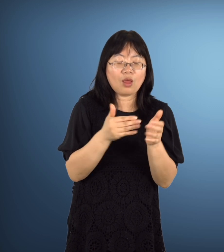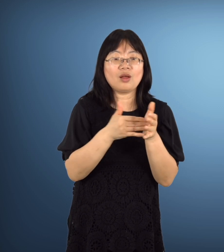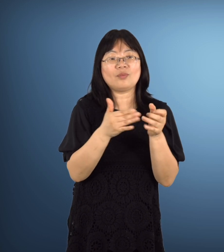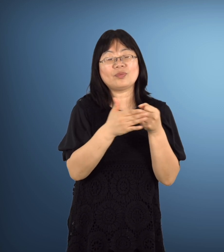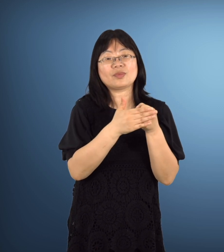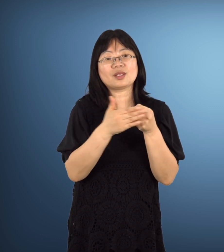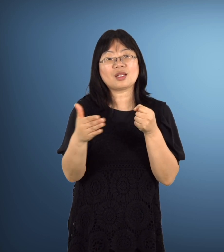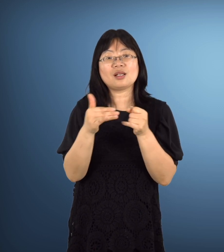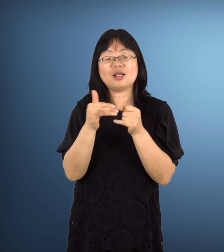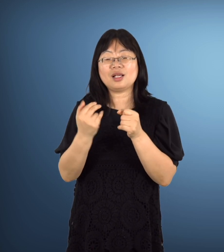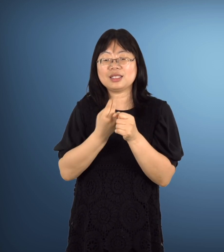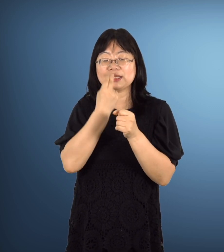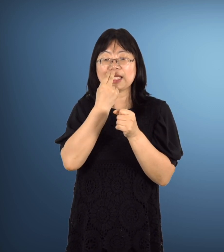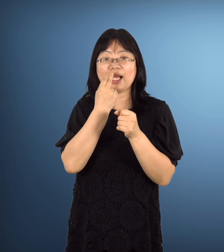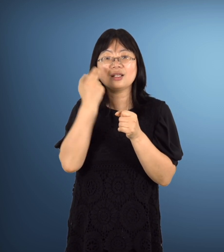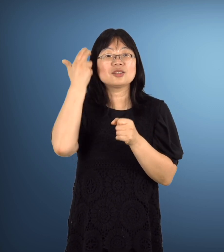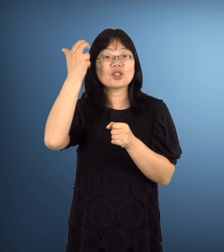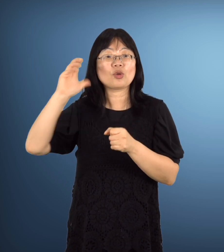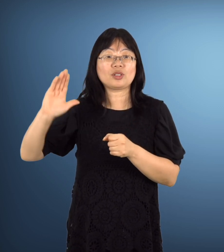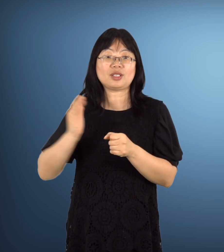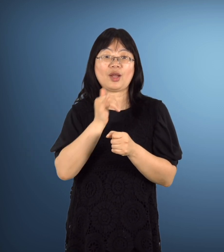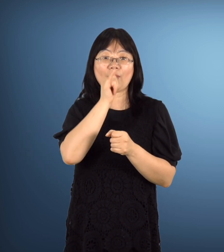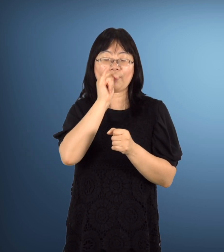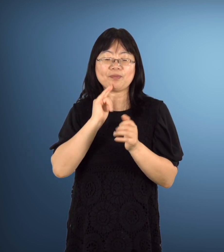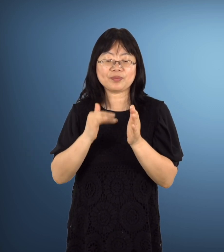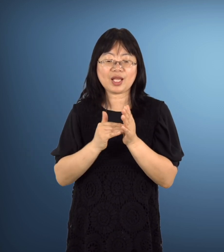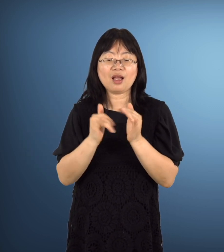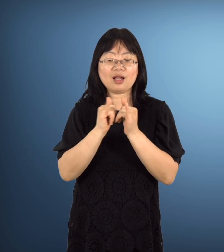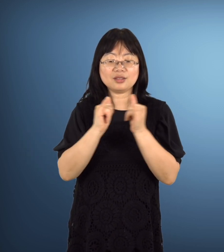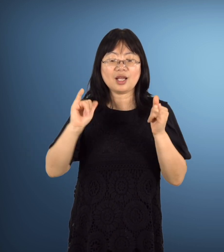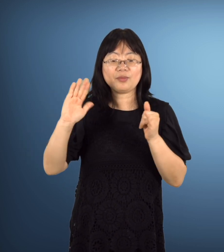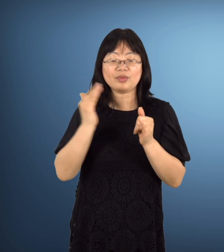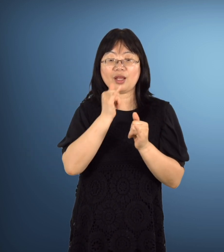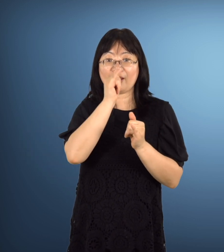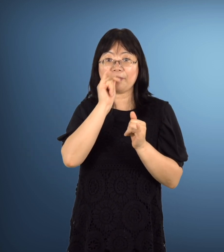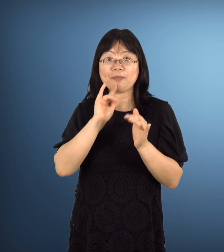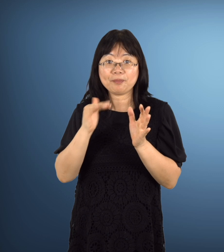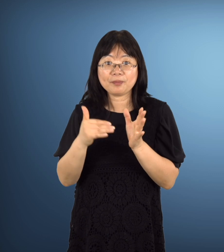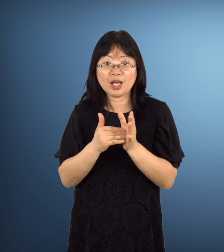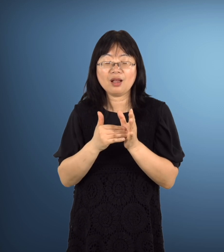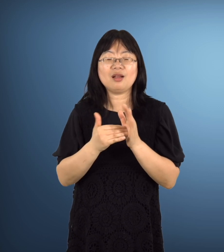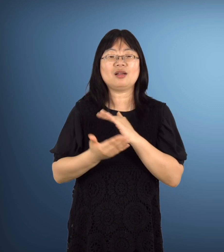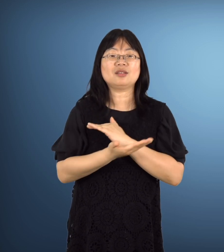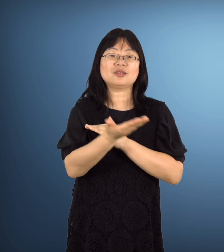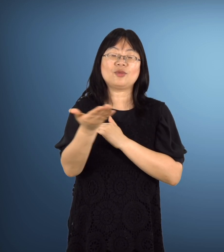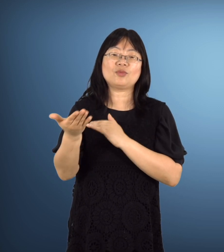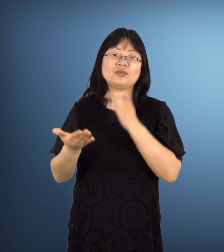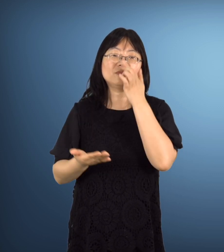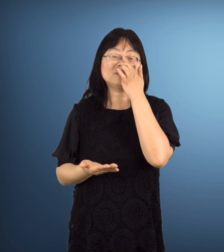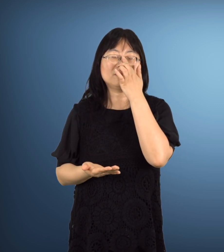불어넣으시니 산 영이 되었다. 사람이 되었다 그 말이에요. 여러분,